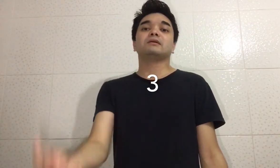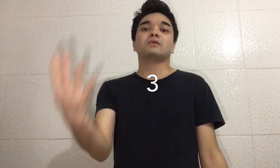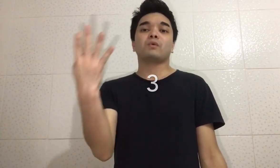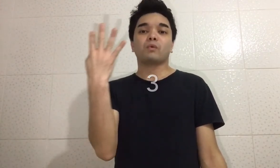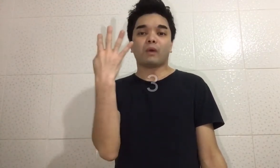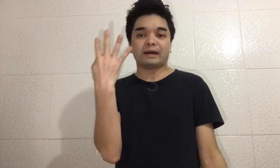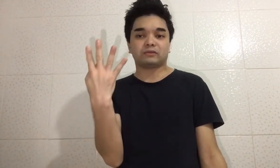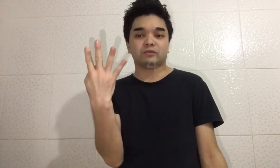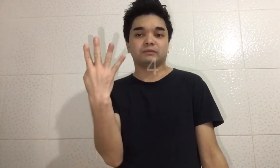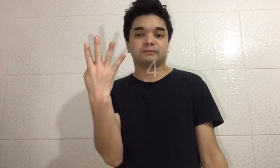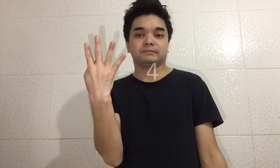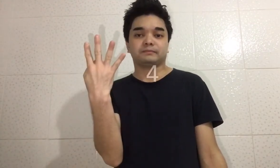4,